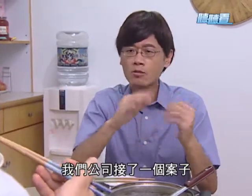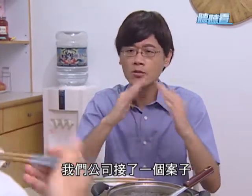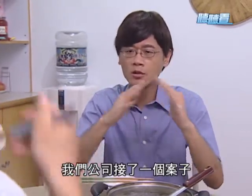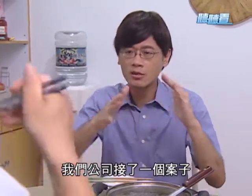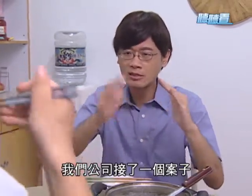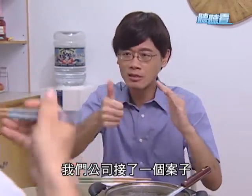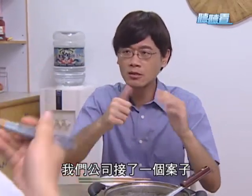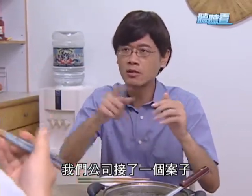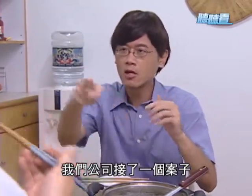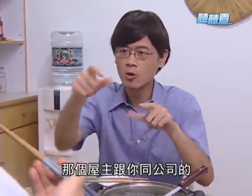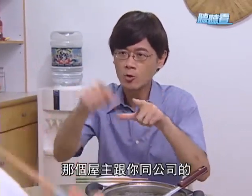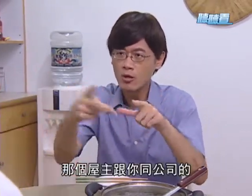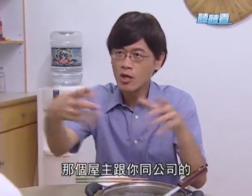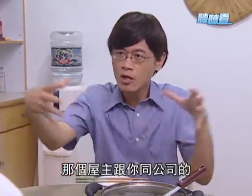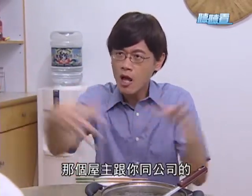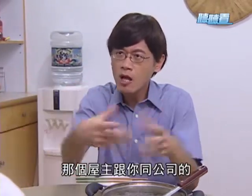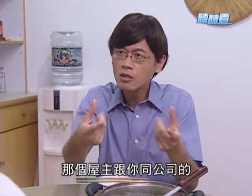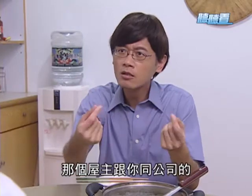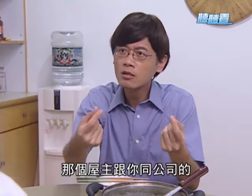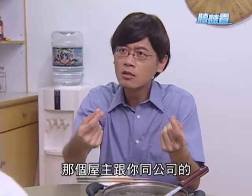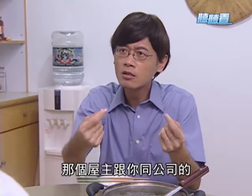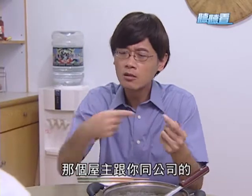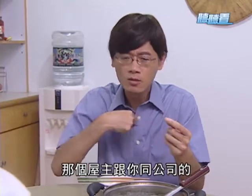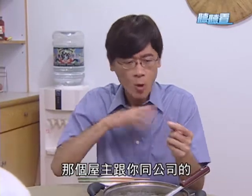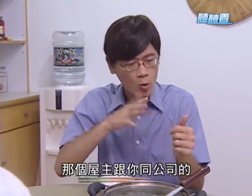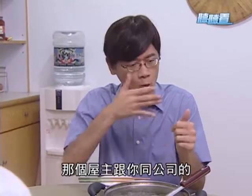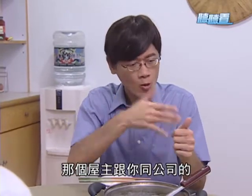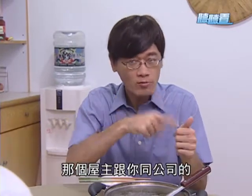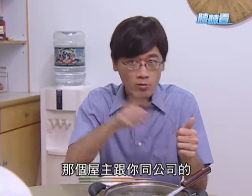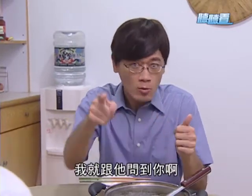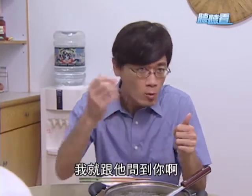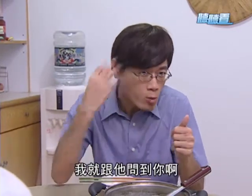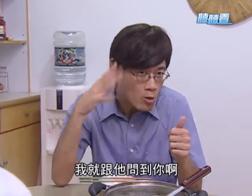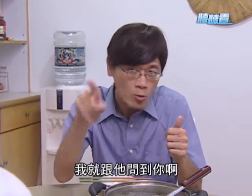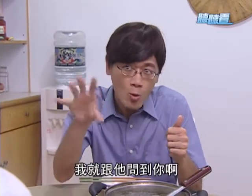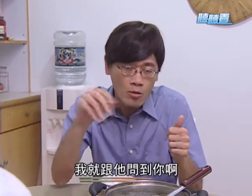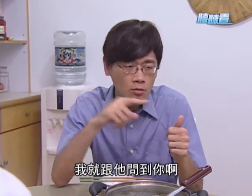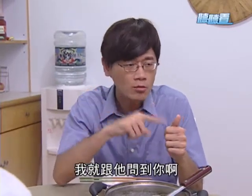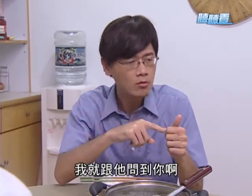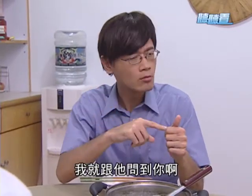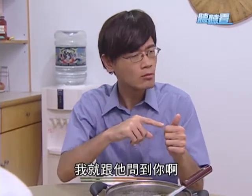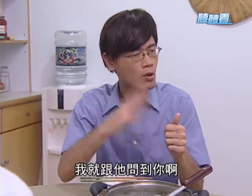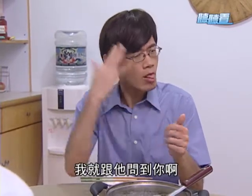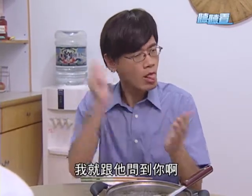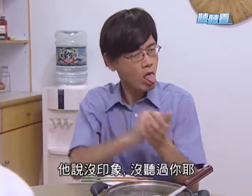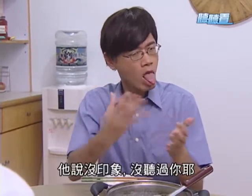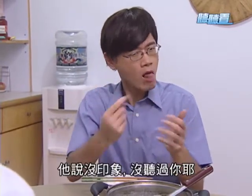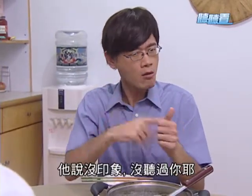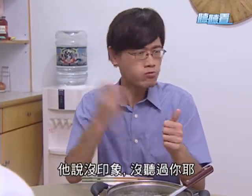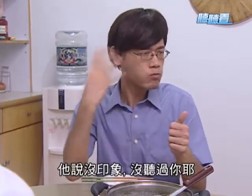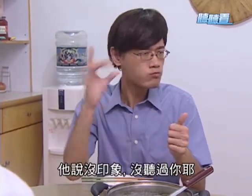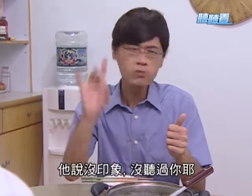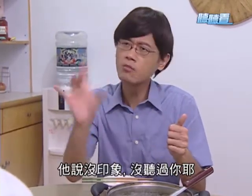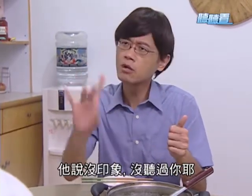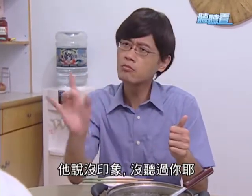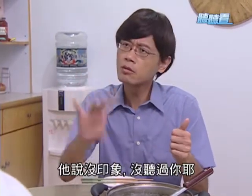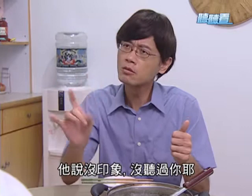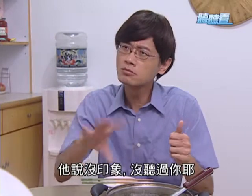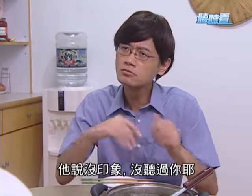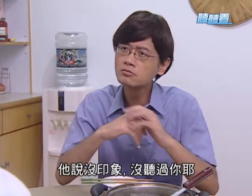案子，那个屋主啊跟你同公司的，我就跟他问到你啊，他说没印象，没听过你。